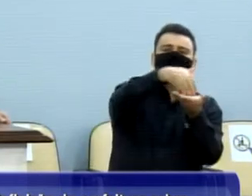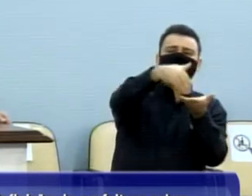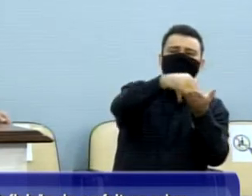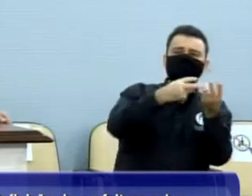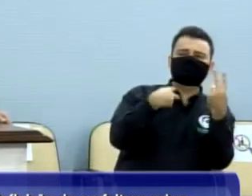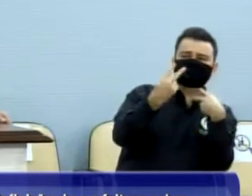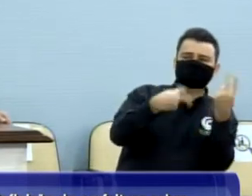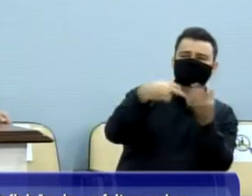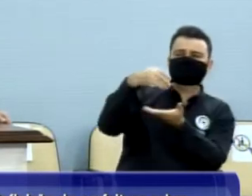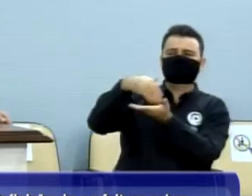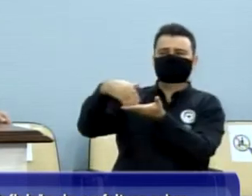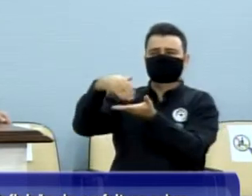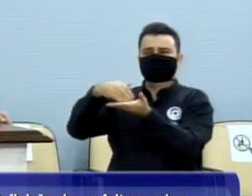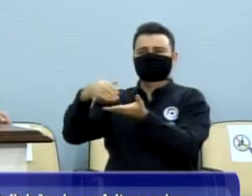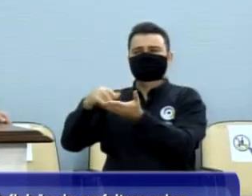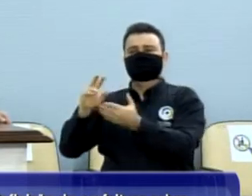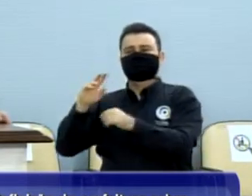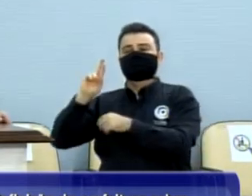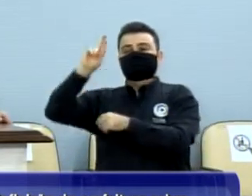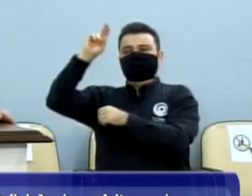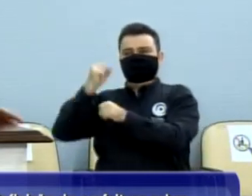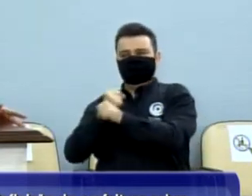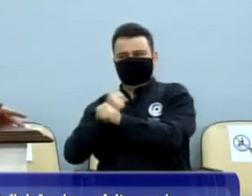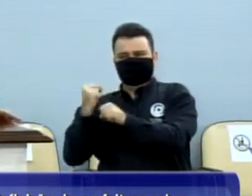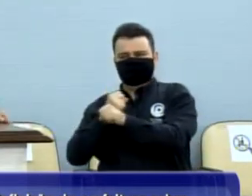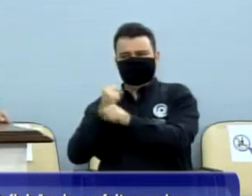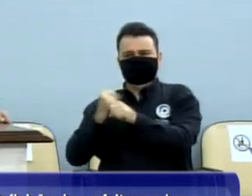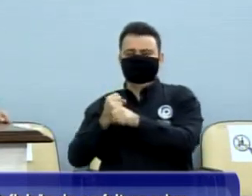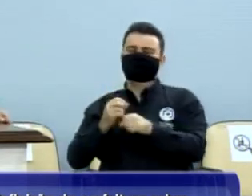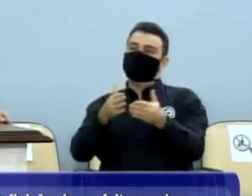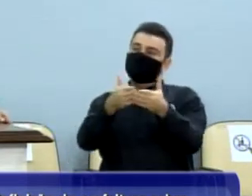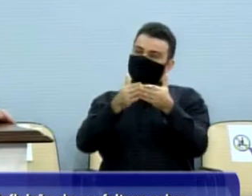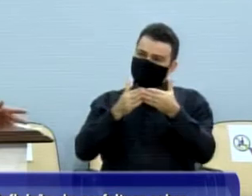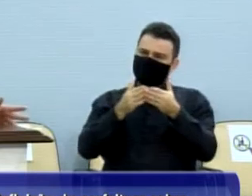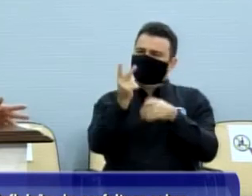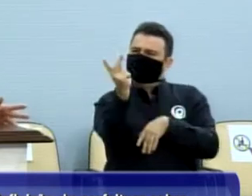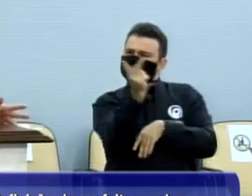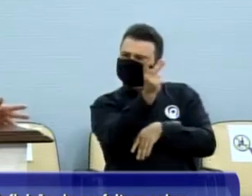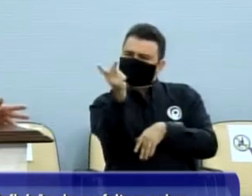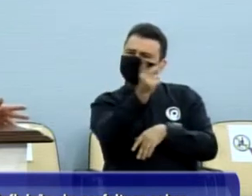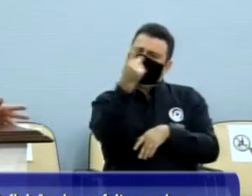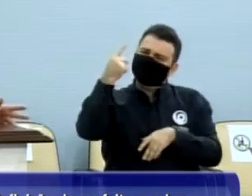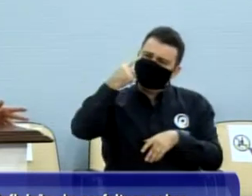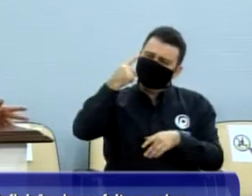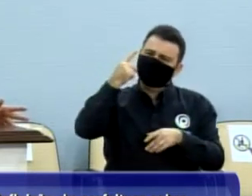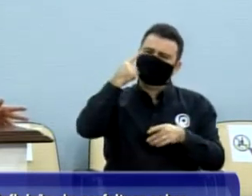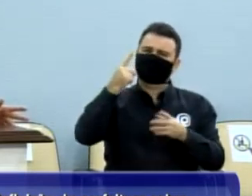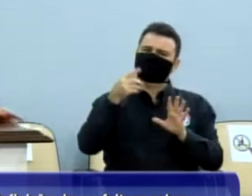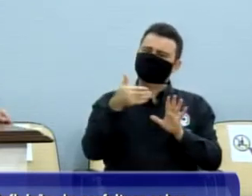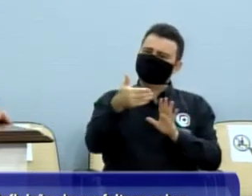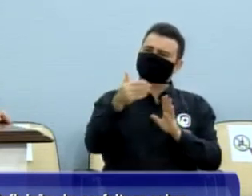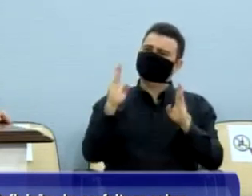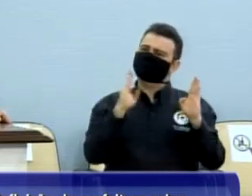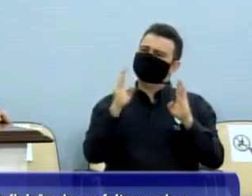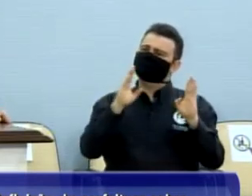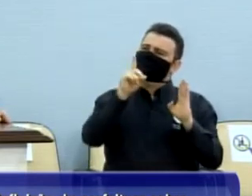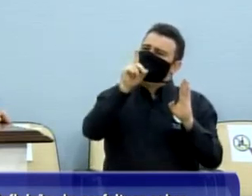e o secretário Ulisses Ramalho conseguiria, em pouco tempo, aí, de 15 dias, 20